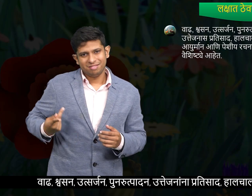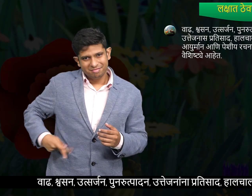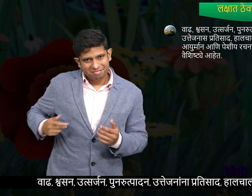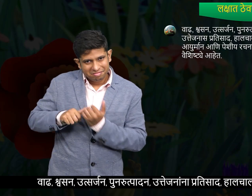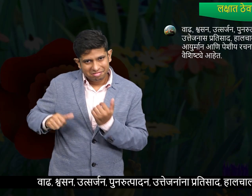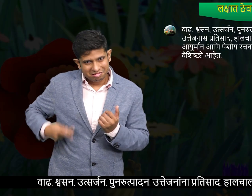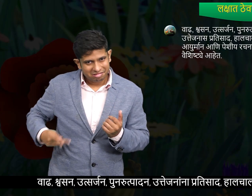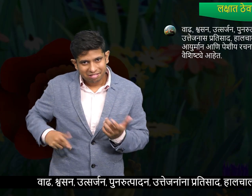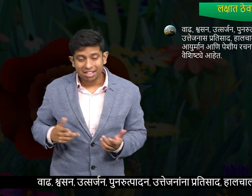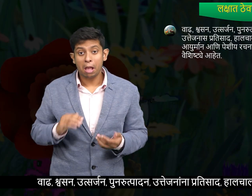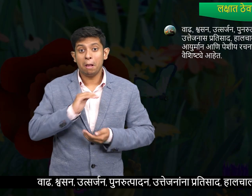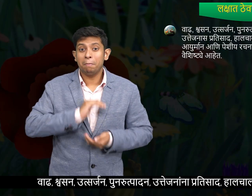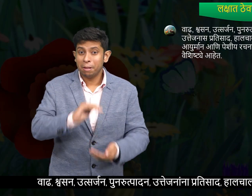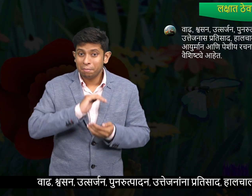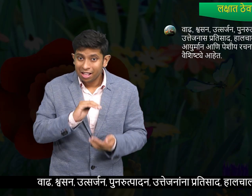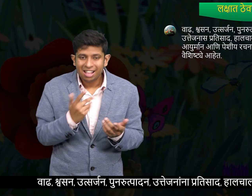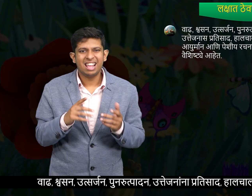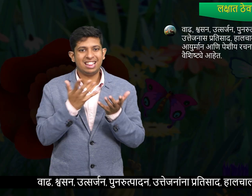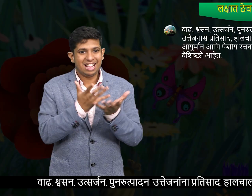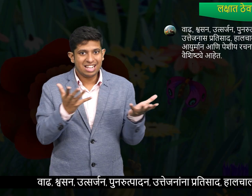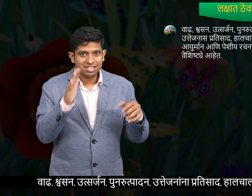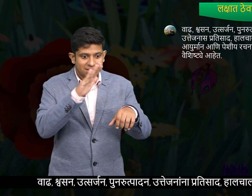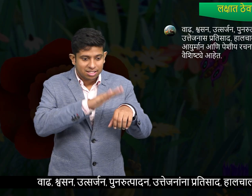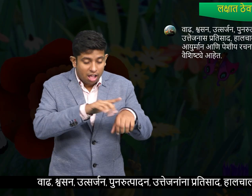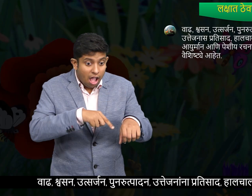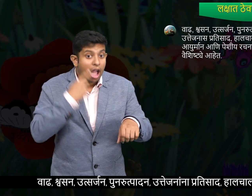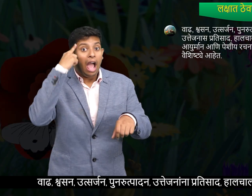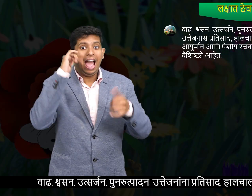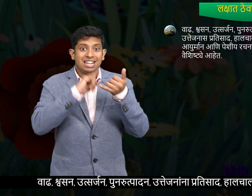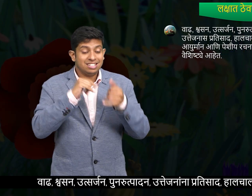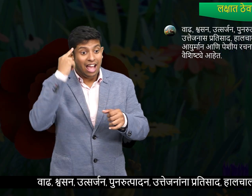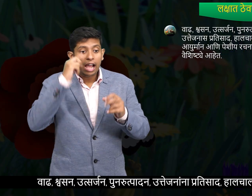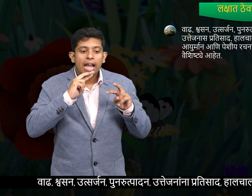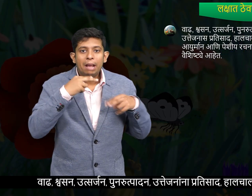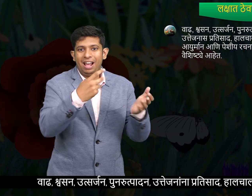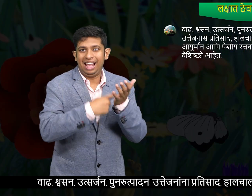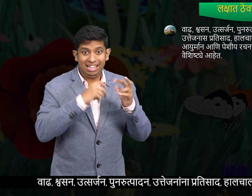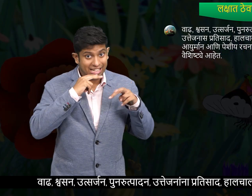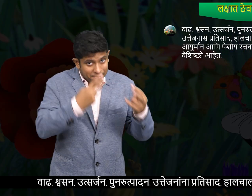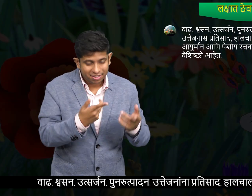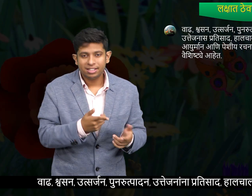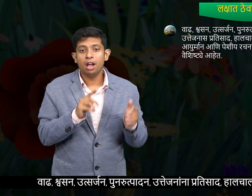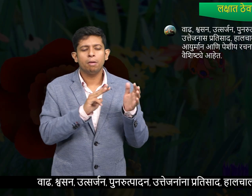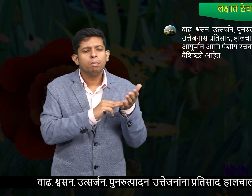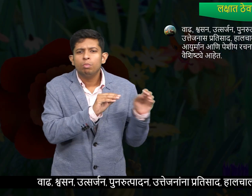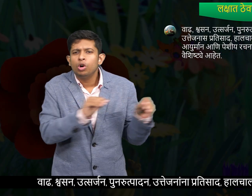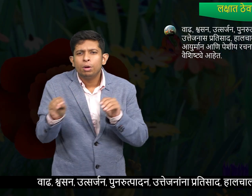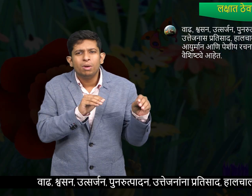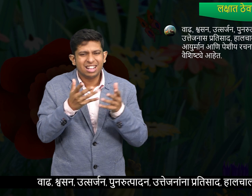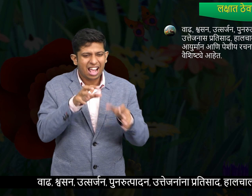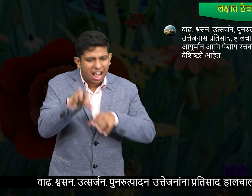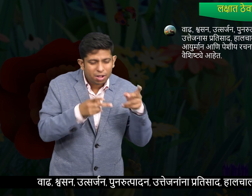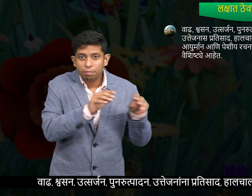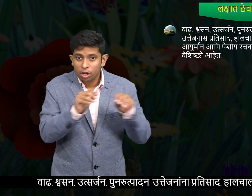उत्सर्जन, पुनरुत्पादन, उत्तेजनांना प्रतिसाद, हालचाल,